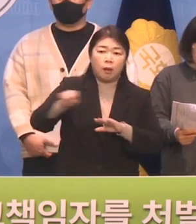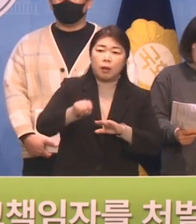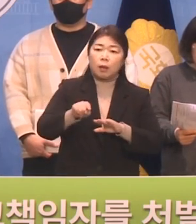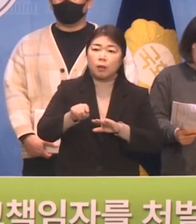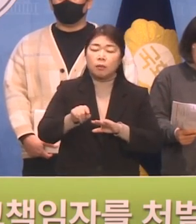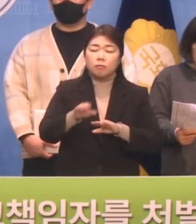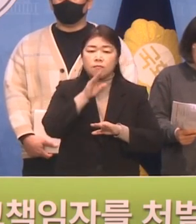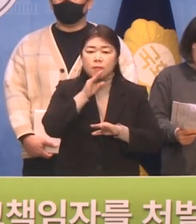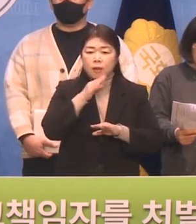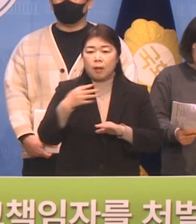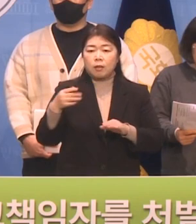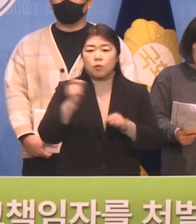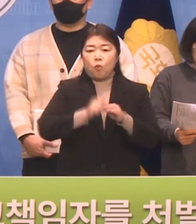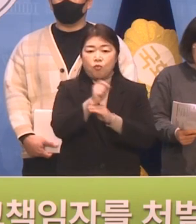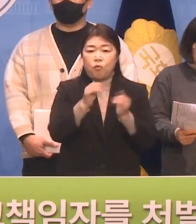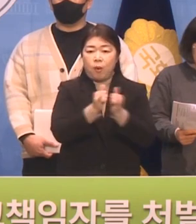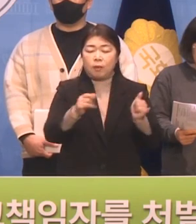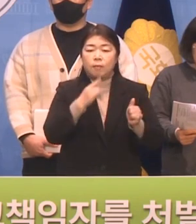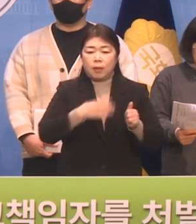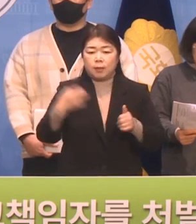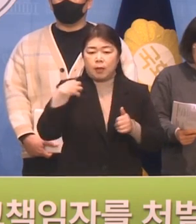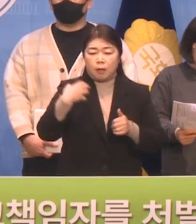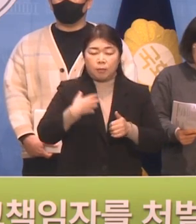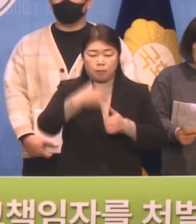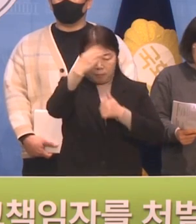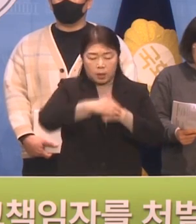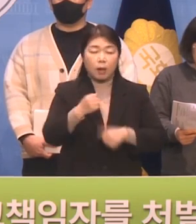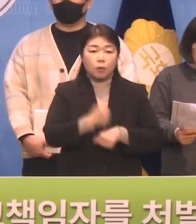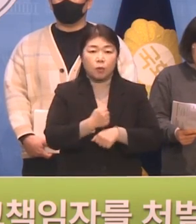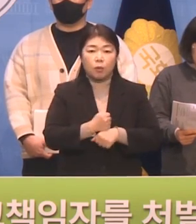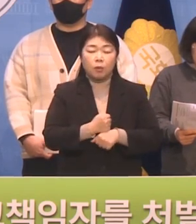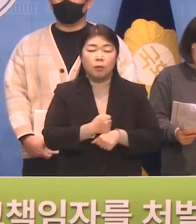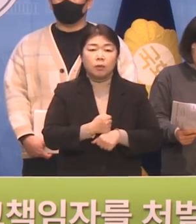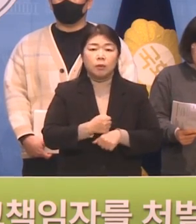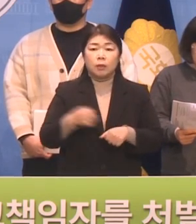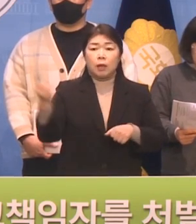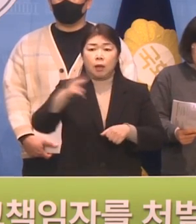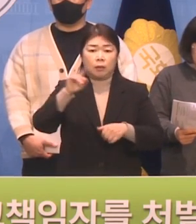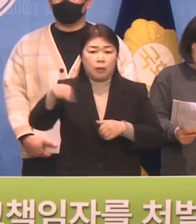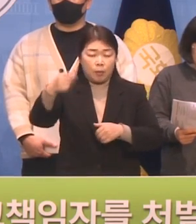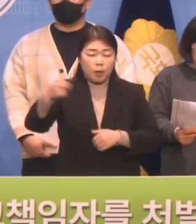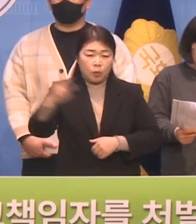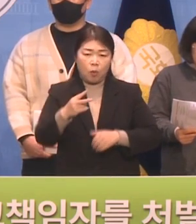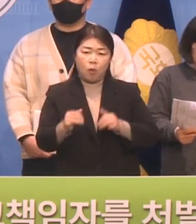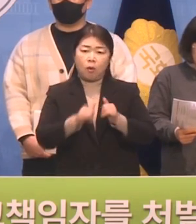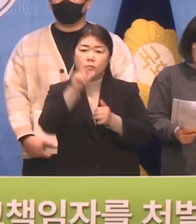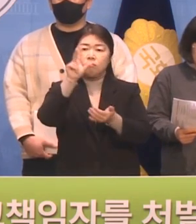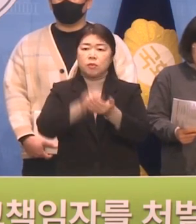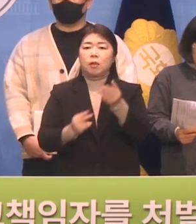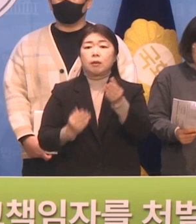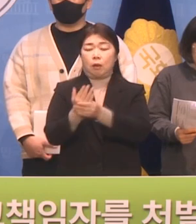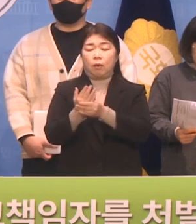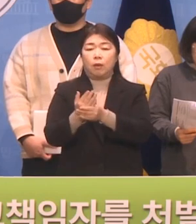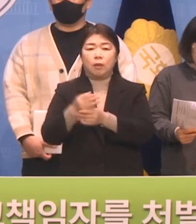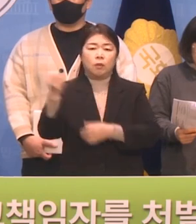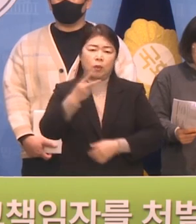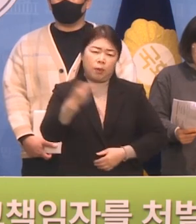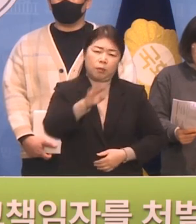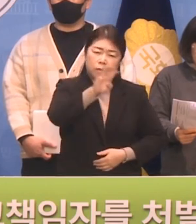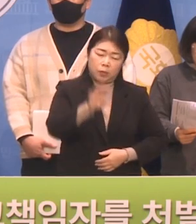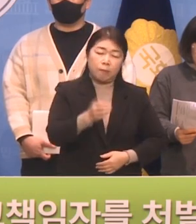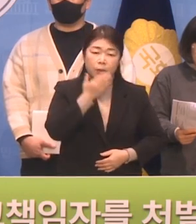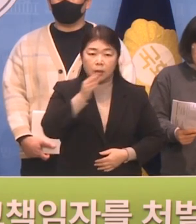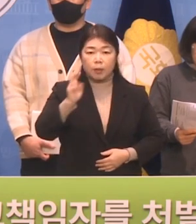실무자들이 모든 책임을 뒤집어 쓴 채 끝나고 사회적 참사는 또다시 반복될 수밖에 없다. 2020년